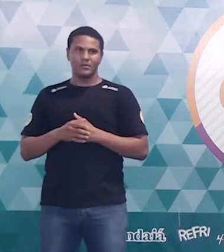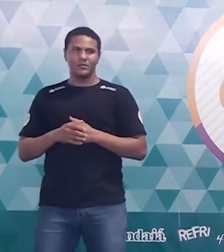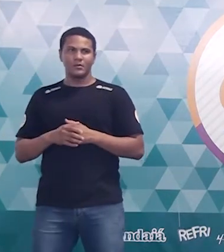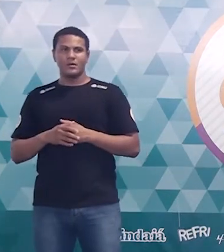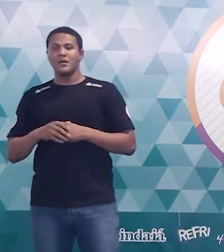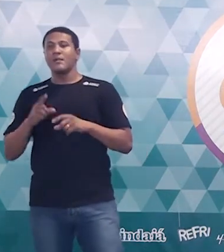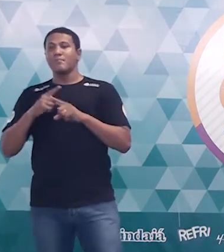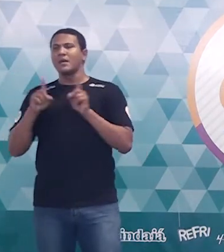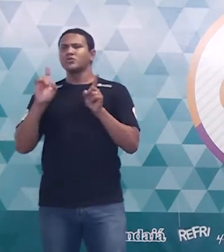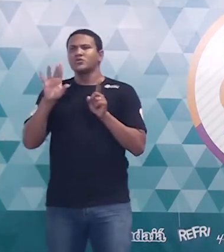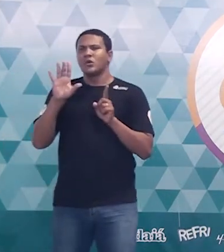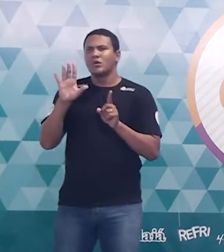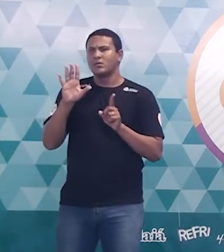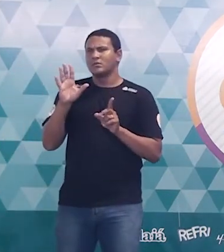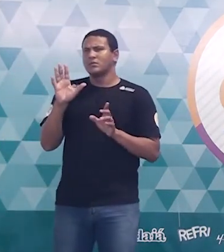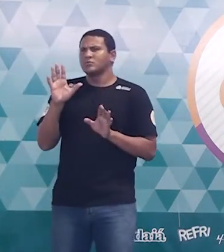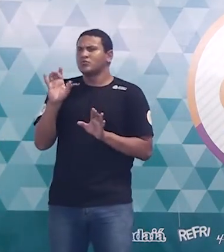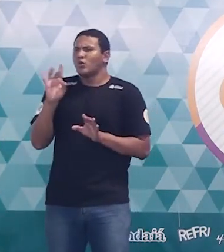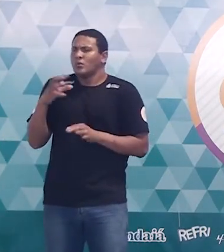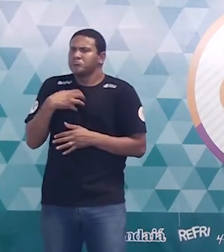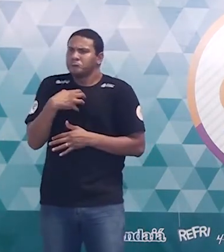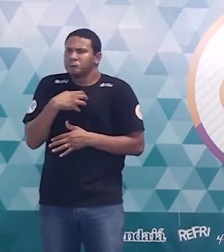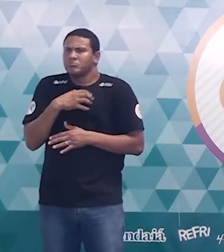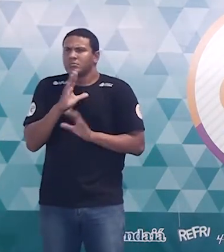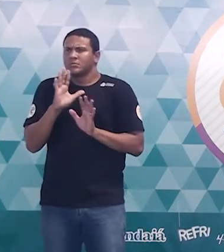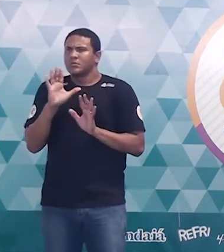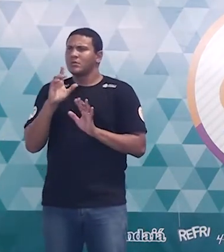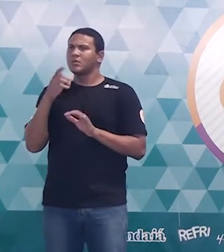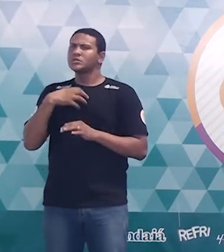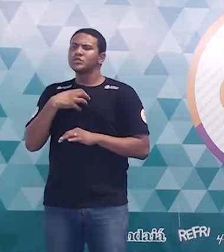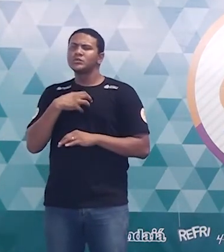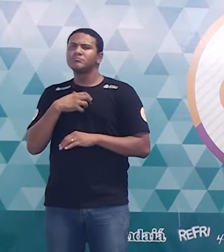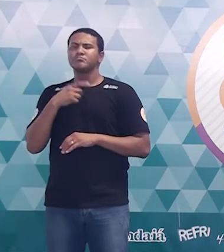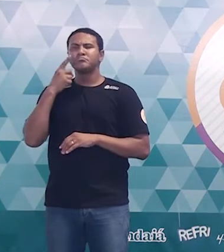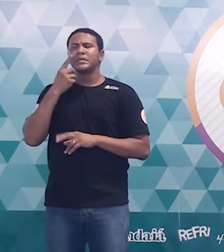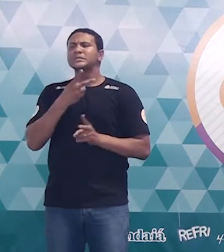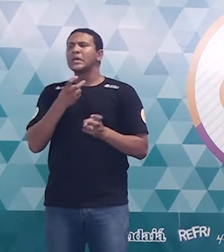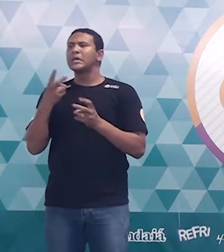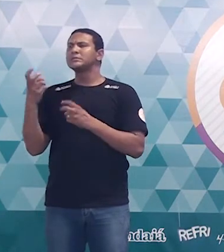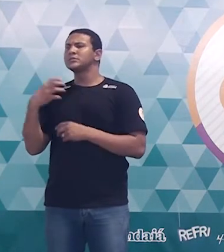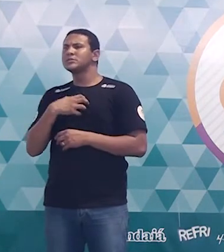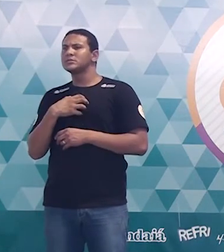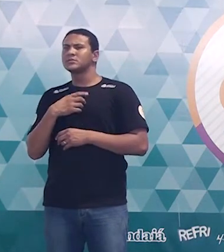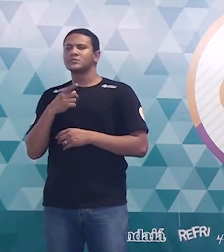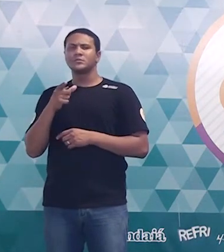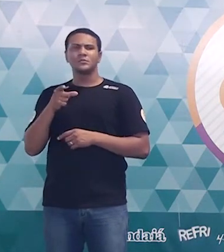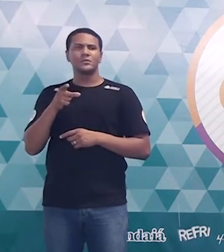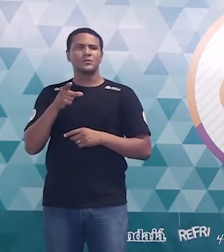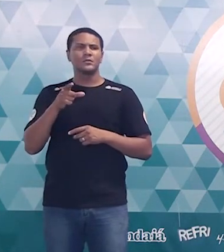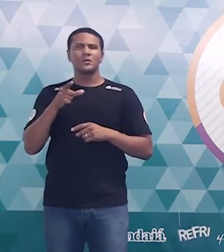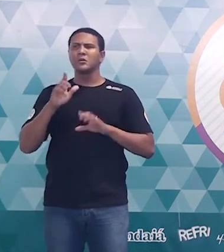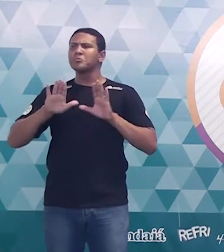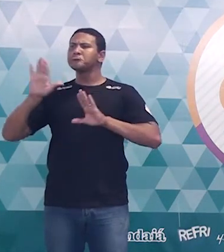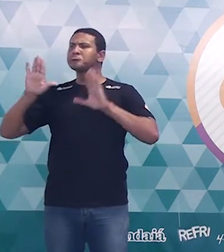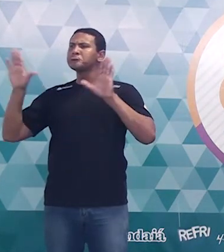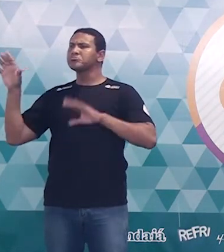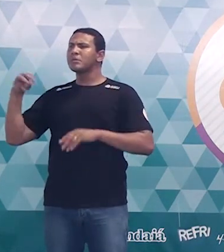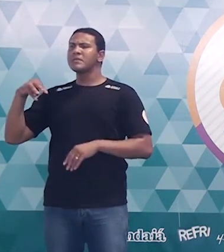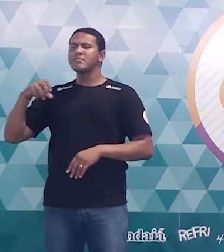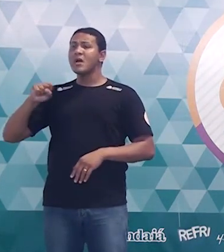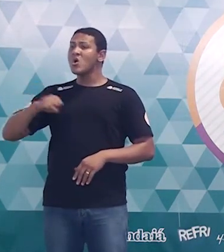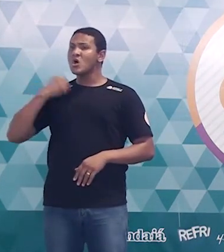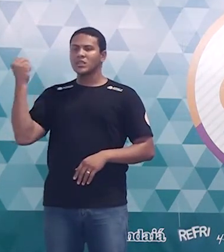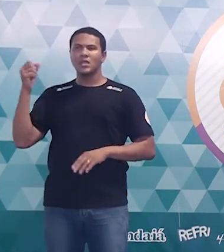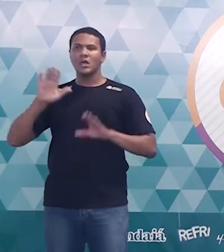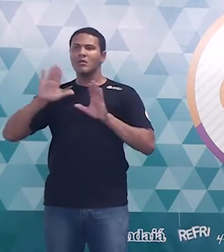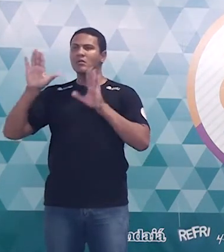Só para poder sentir o clima aqui da galera, seria importante eu saber quem aqui odeia matemática assim